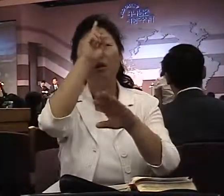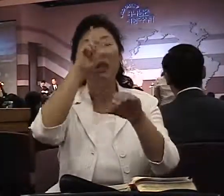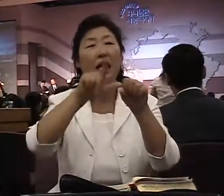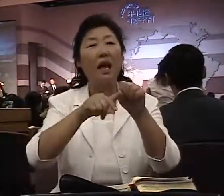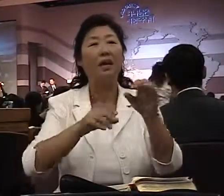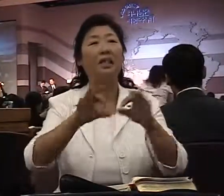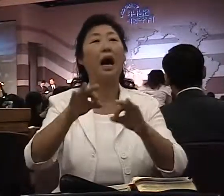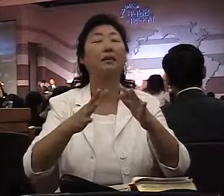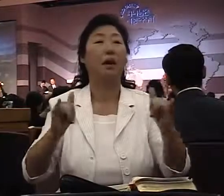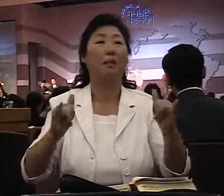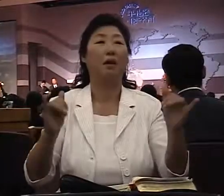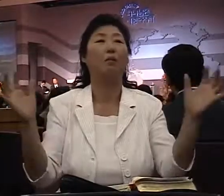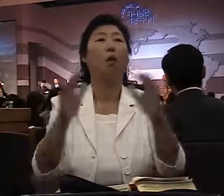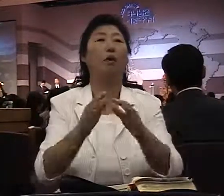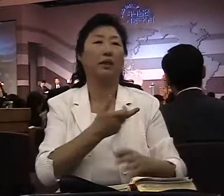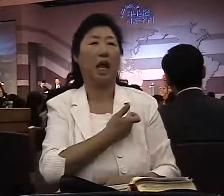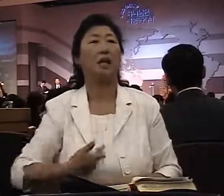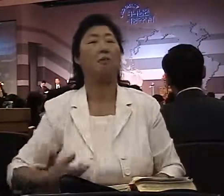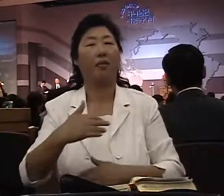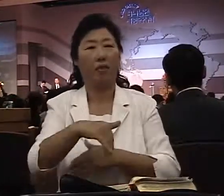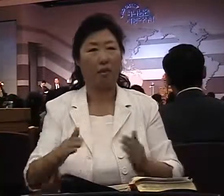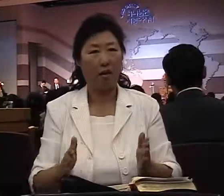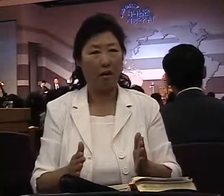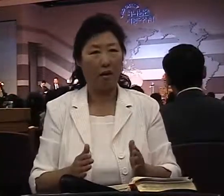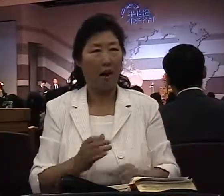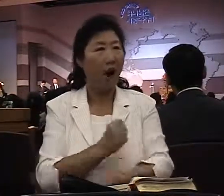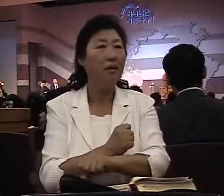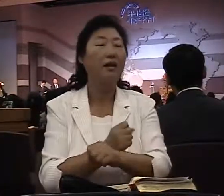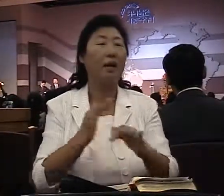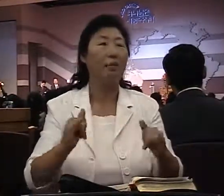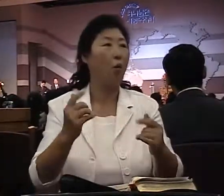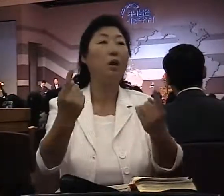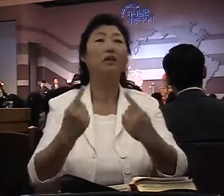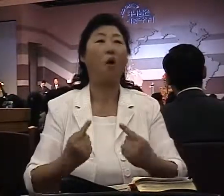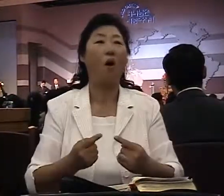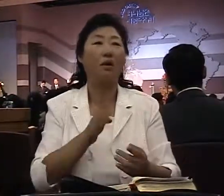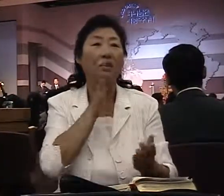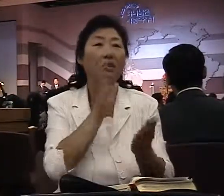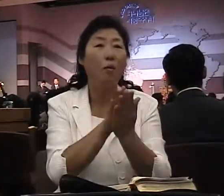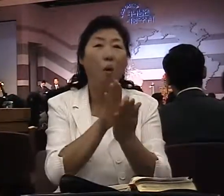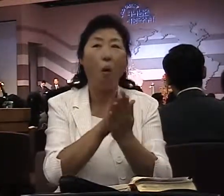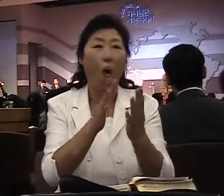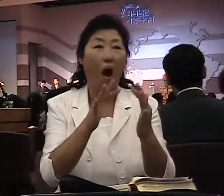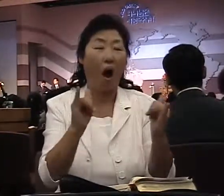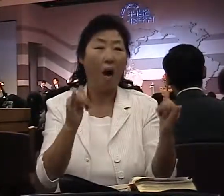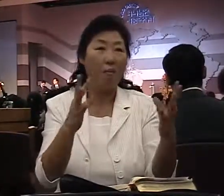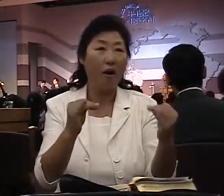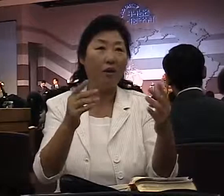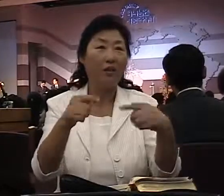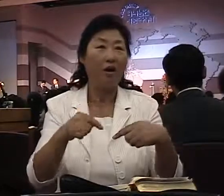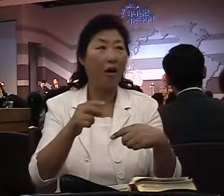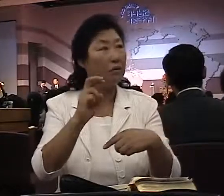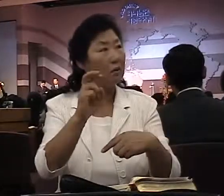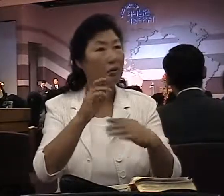감사합니다. 교회 소식 몇 가지 알려드리겠습니다. 여름 성령 축제 2주 이제 한 주 남았습니다. 오늘 화요일